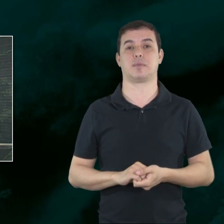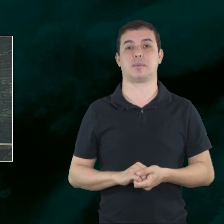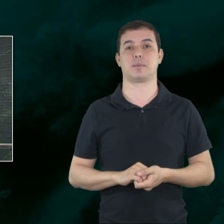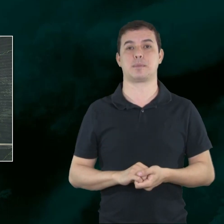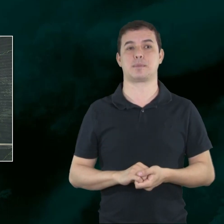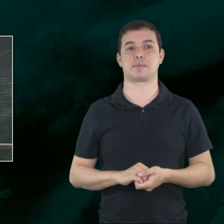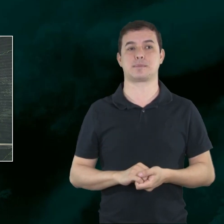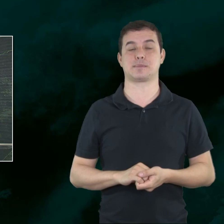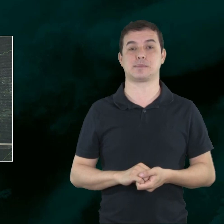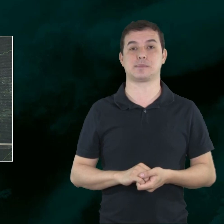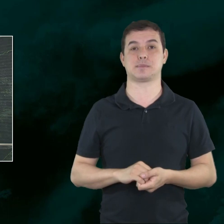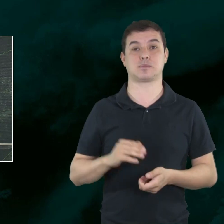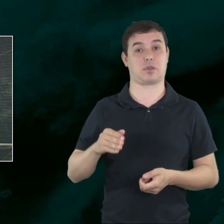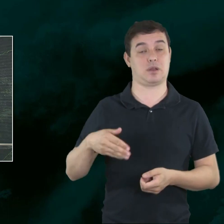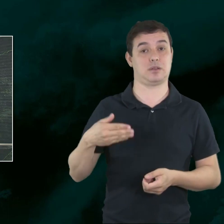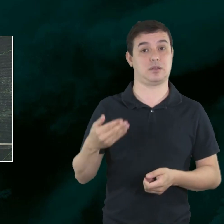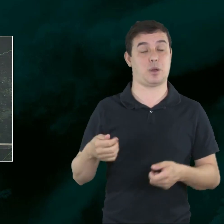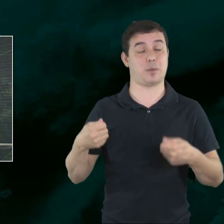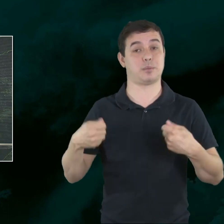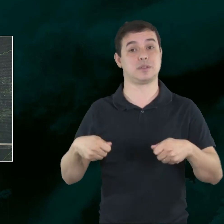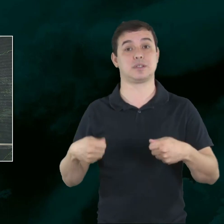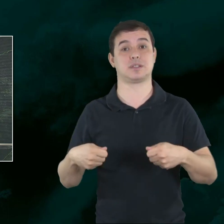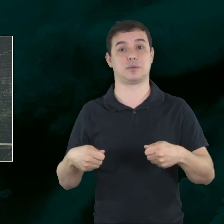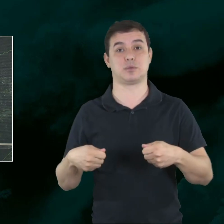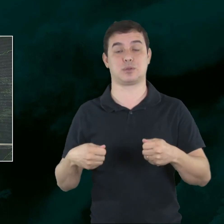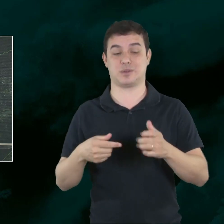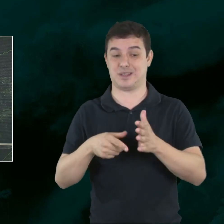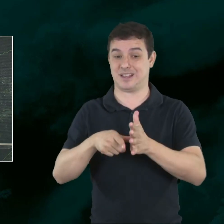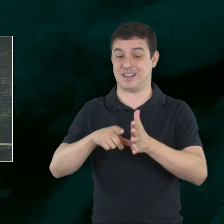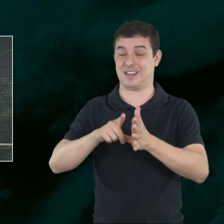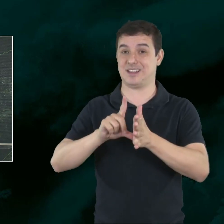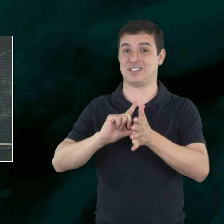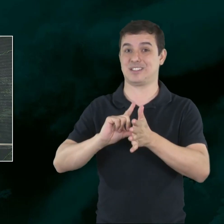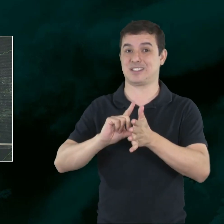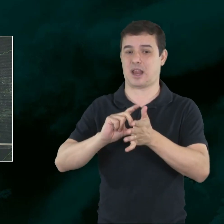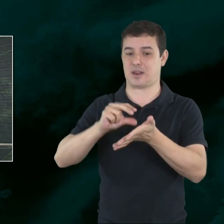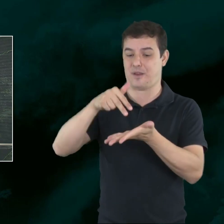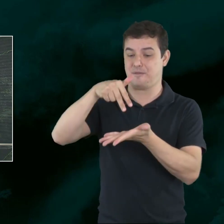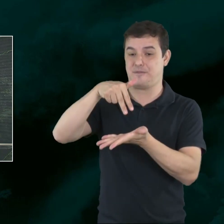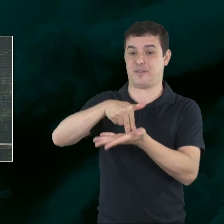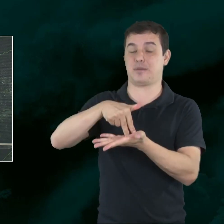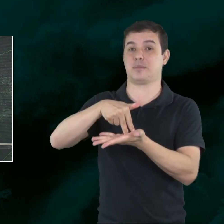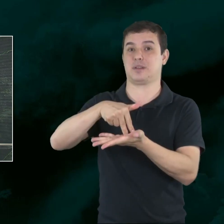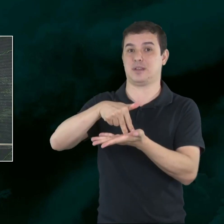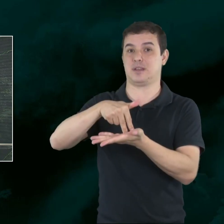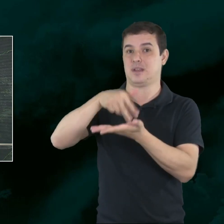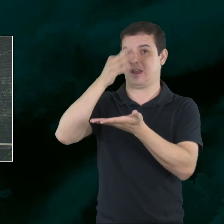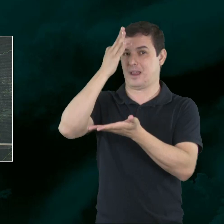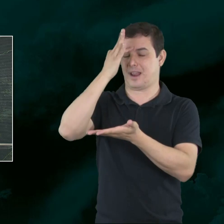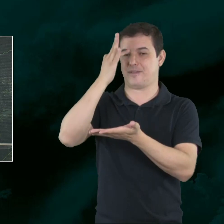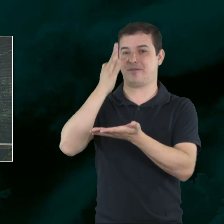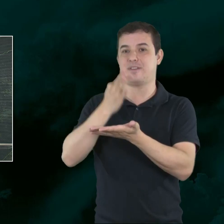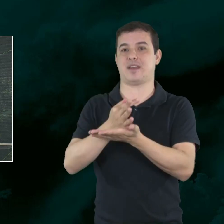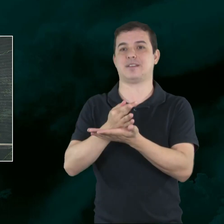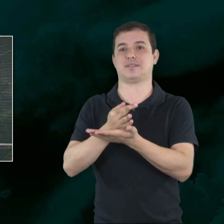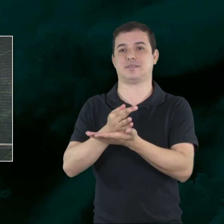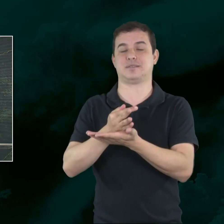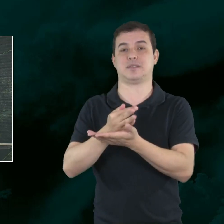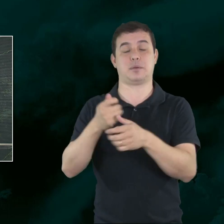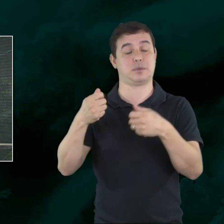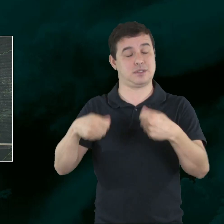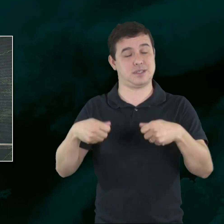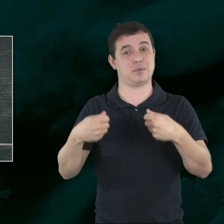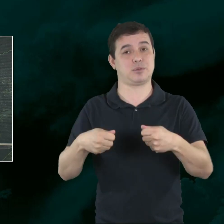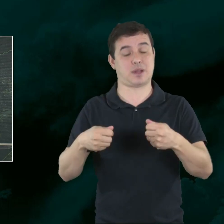irmãos, nós ainda estamos antes disso, mas não muito longe disso. Nós precisamos nos preparar,